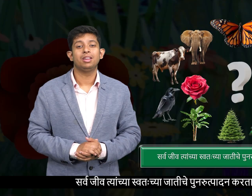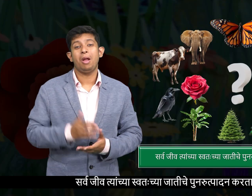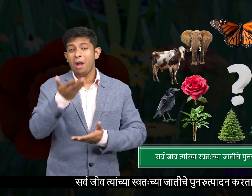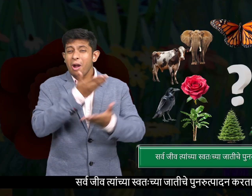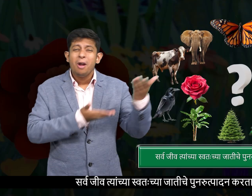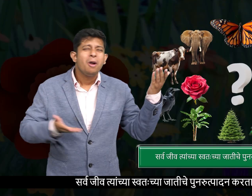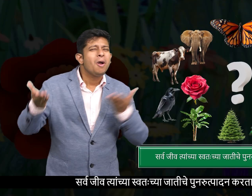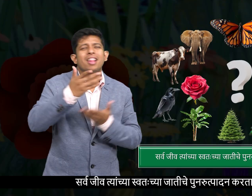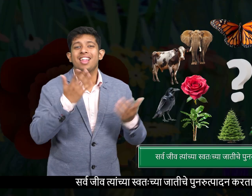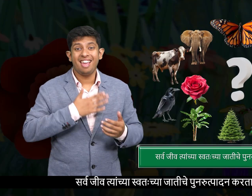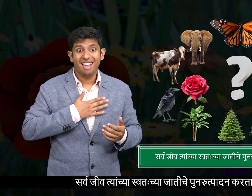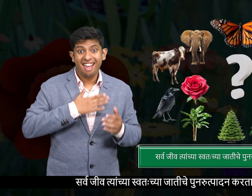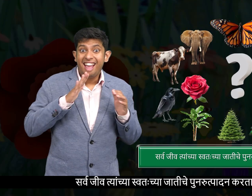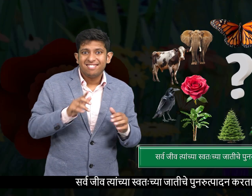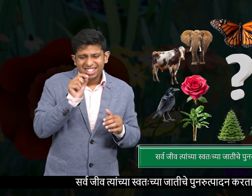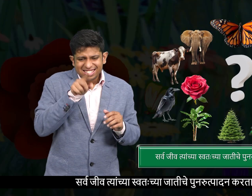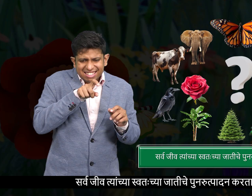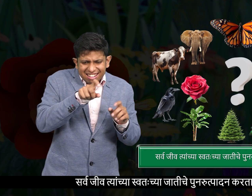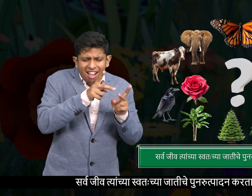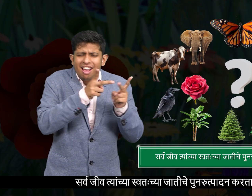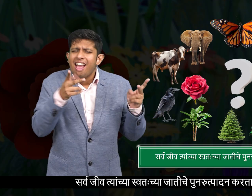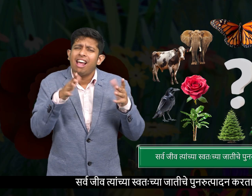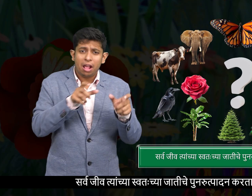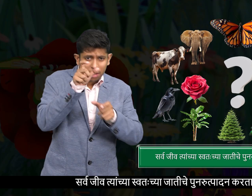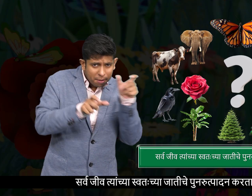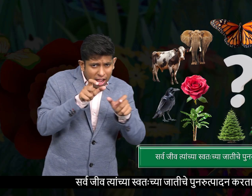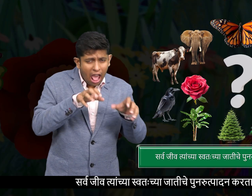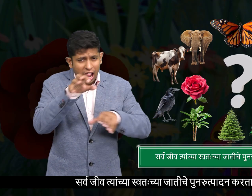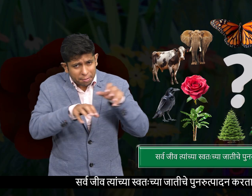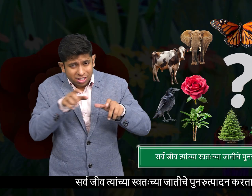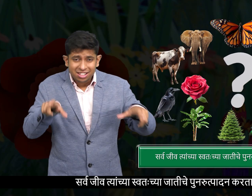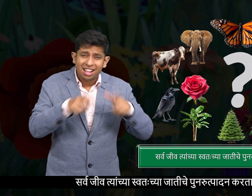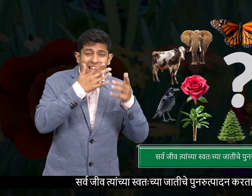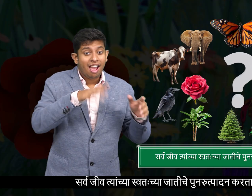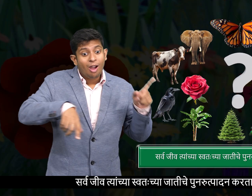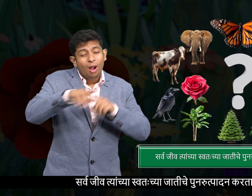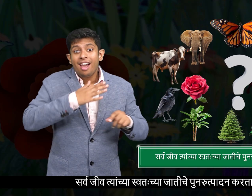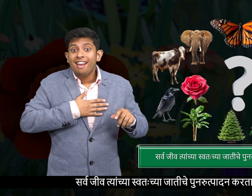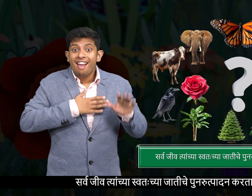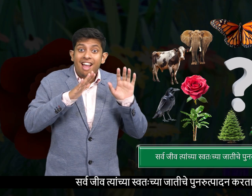सर्व जीव त्यांच्या स्वतःच्या जातीचे पुनरुत्पादन करतात का?